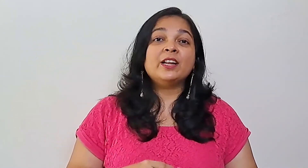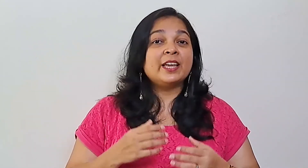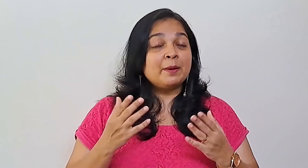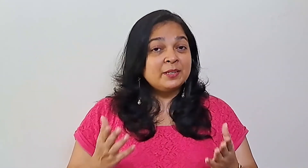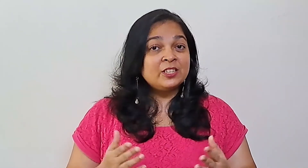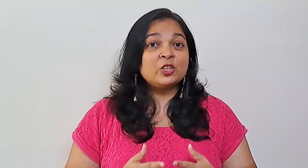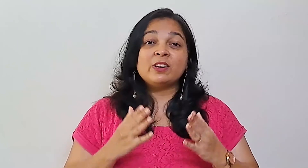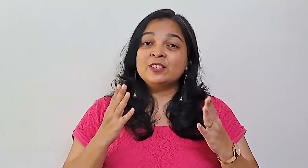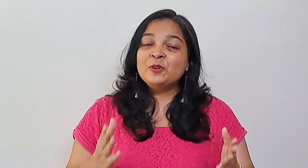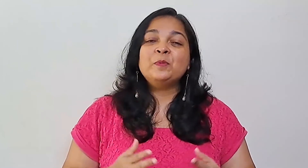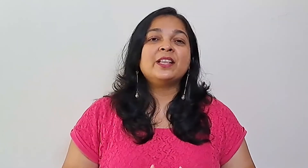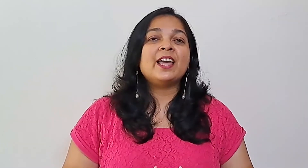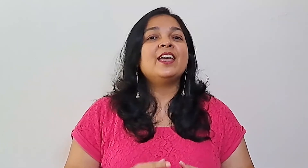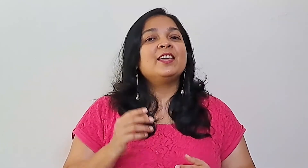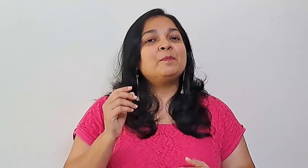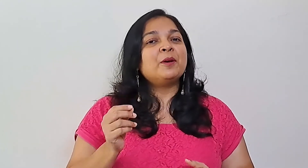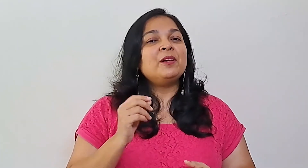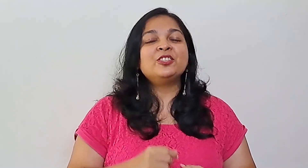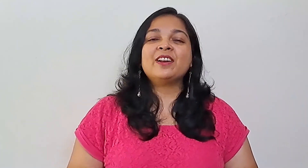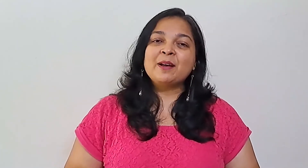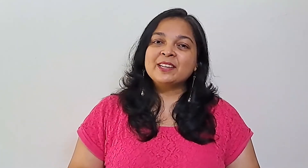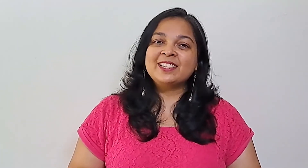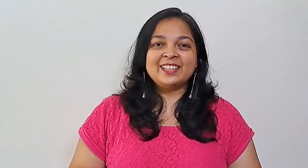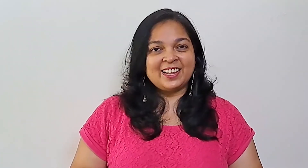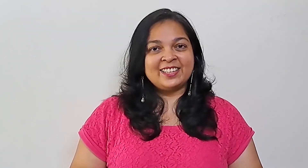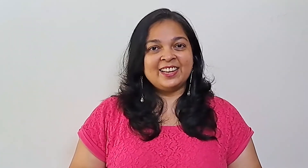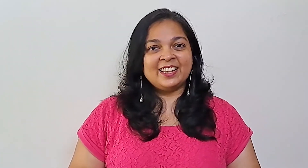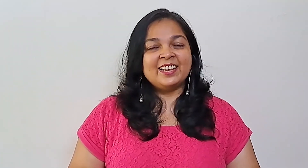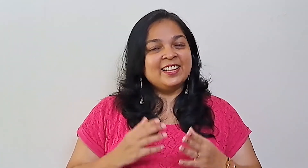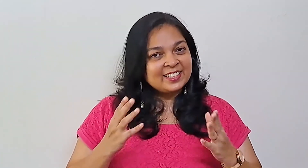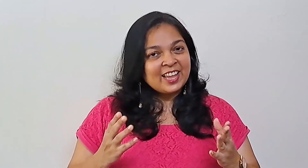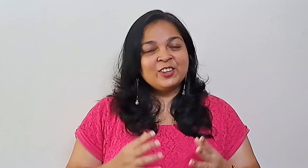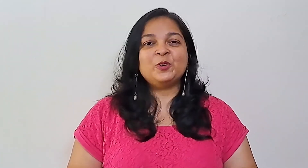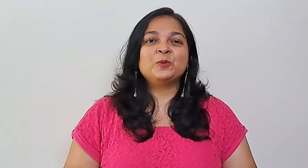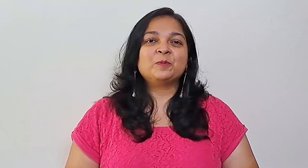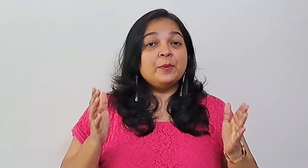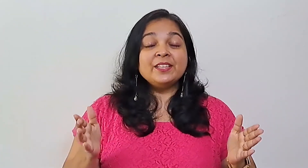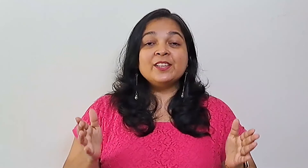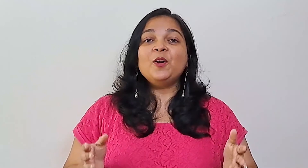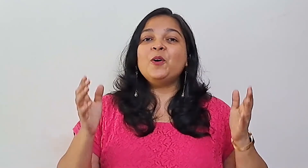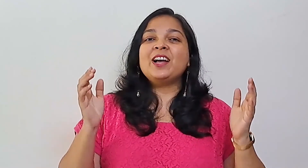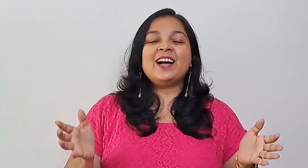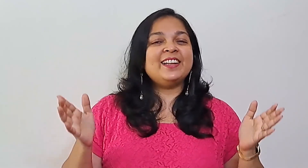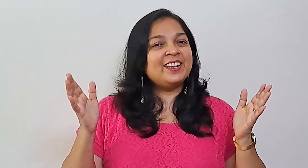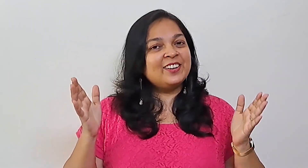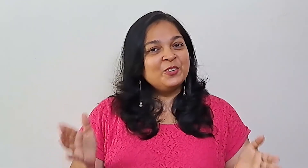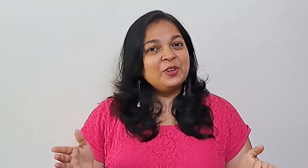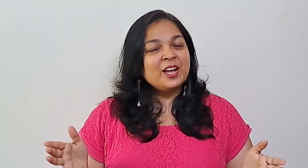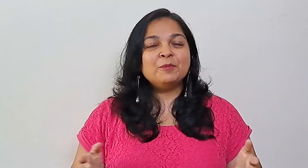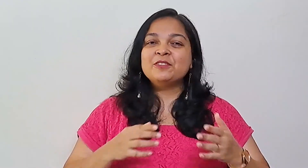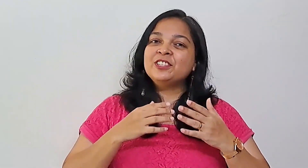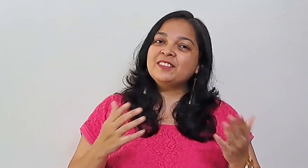ਸਾਨੂੰ ਫੋਨ ਕਰਕੇ ਮੈਸੇਜ ਕਰਕੇ ਜ਼ਰੂਰ ਦੱਸੋ ਕਿ ਪਰਮੇਸ਼ਵਰ ਨੇ ਤੁਹਾਡੇ ਨਾਲ ਕੀ ਕੀਤਾ ਆ। ਥੈਂਕ ਯੂ। ਪ੍ਰੇਜ਼ ਦ ਲਾਰਡ।